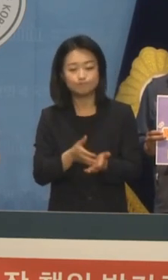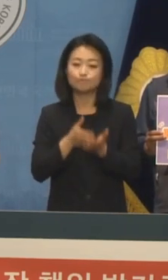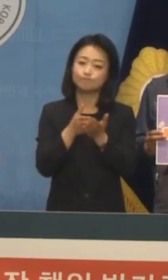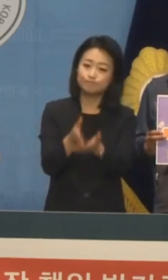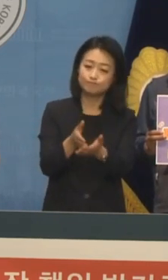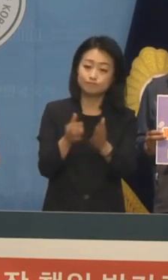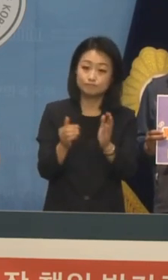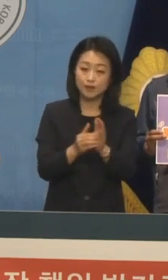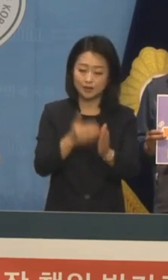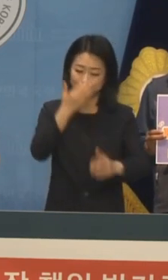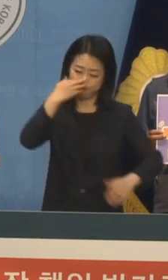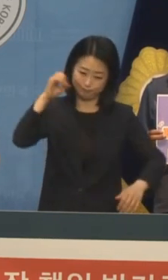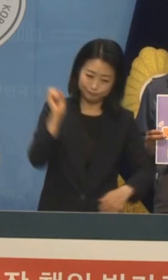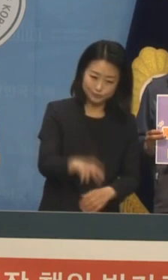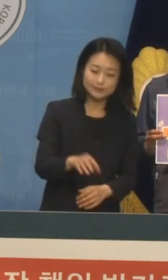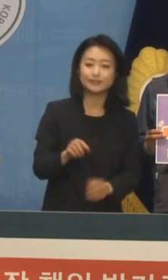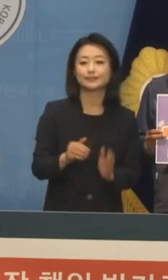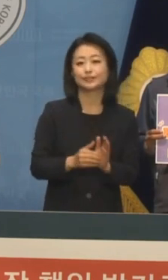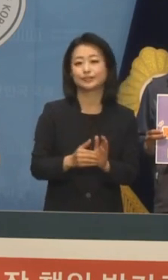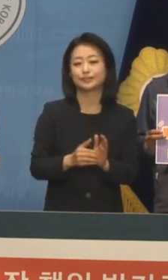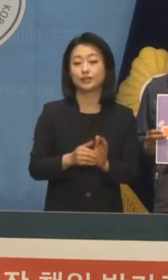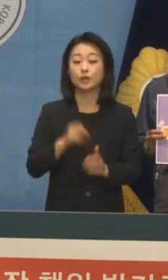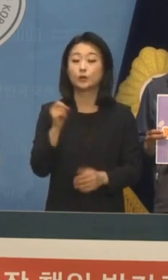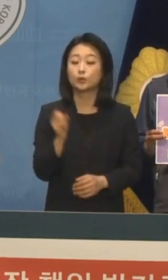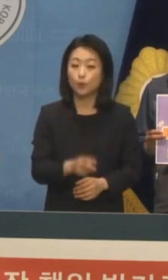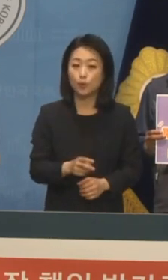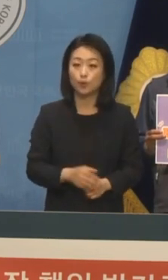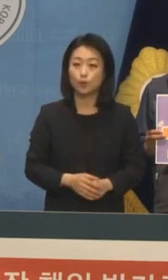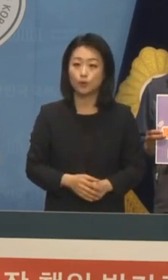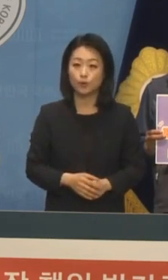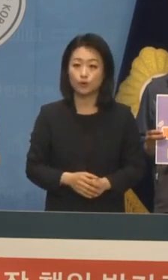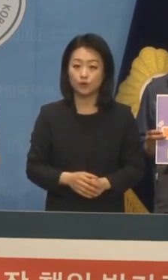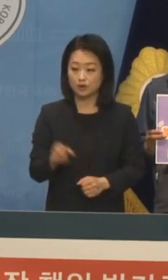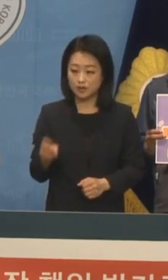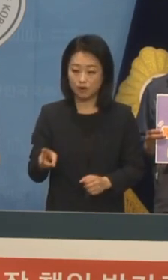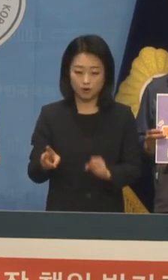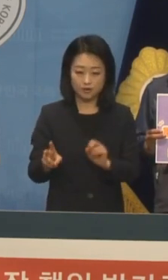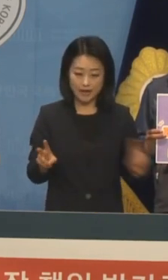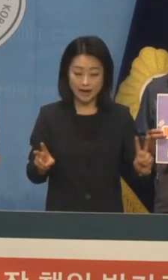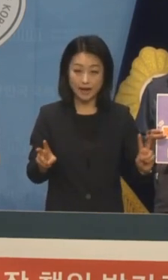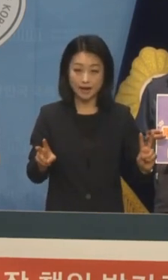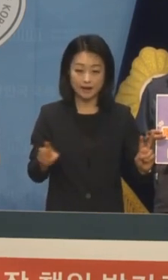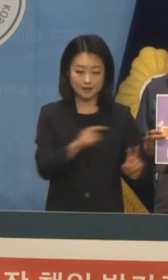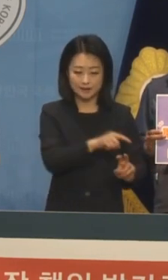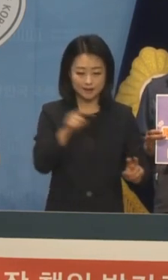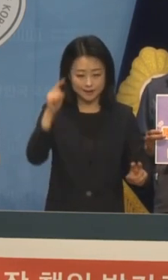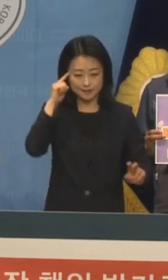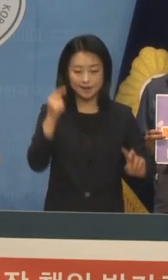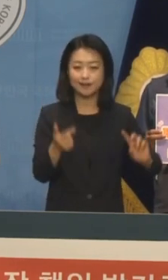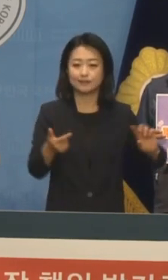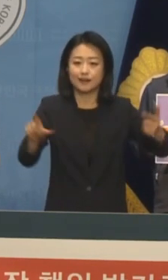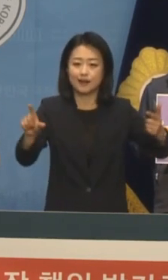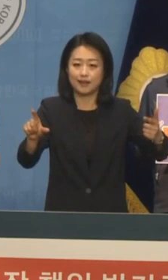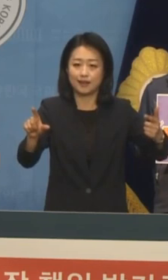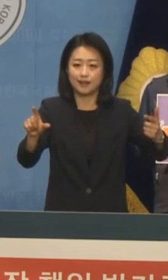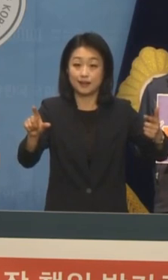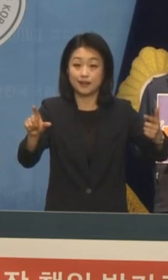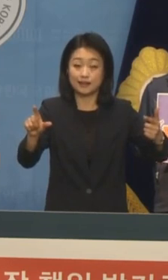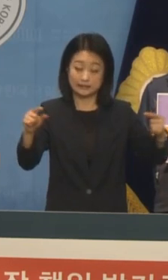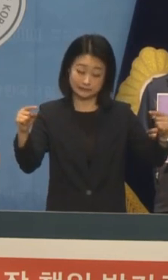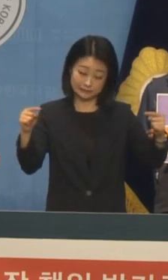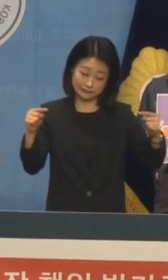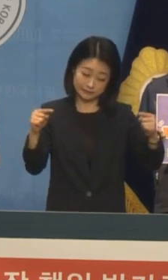합리적 결론을 무시한 가운데 그마저도 양당이 스스로 차이를 드러내면서 그 차이를